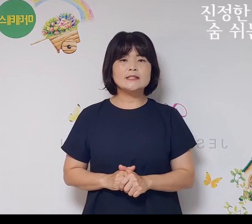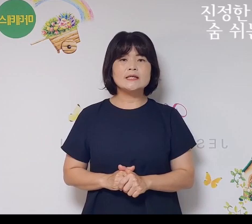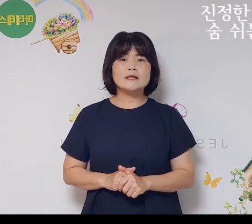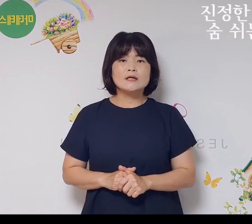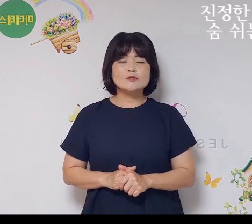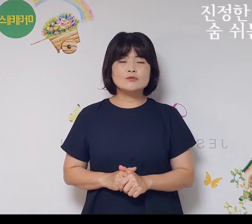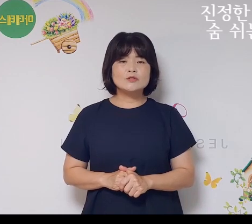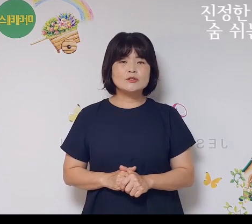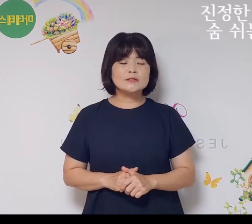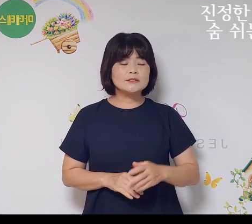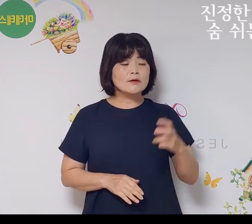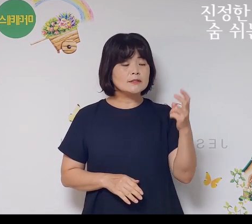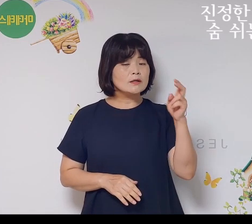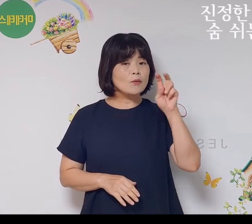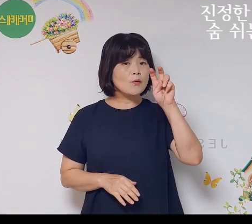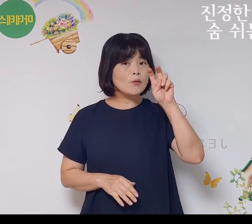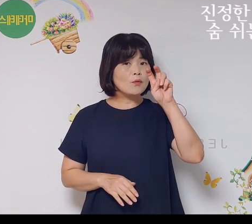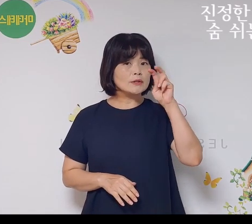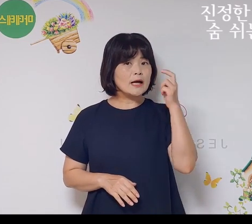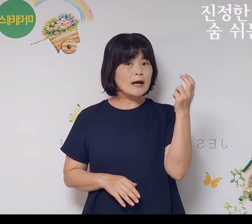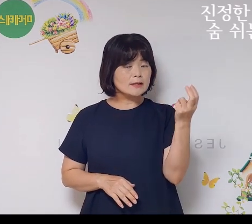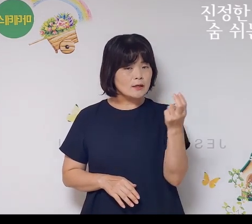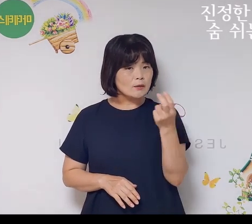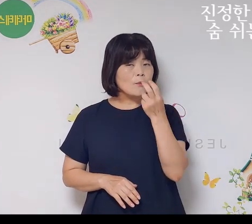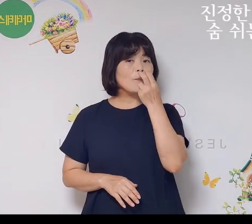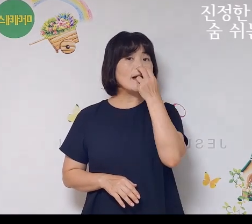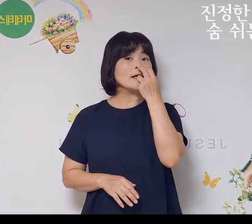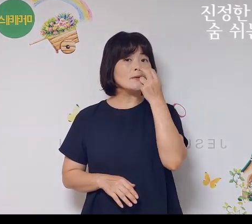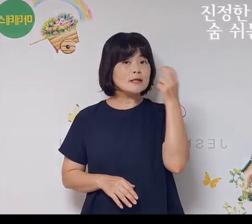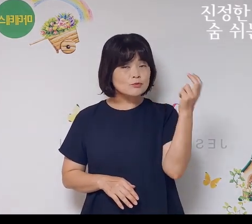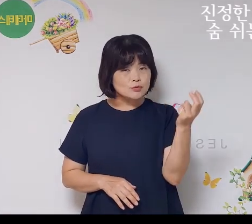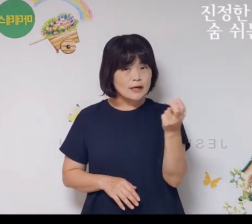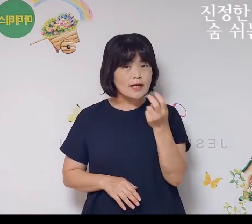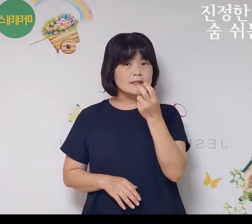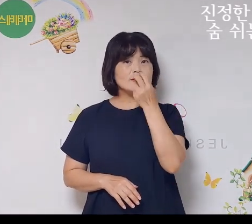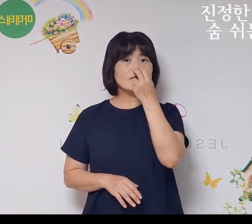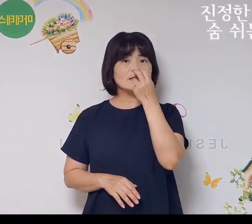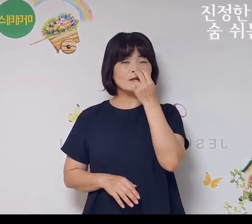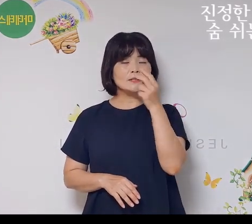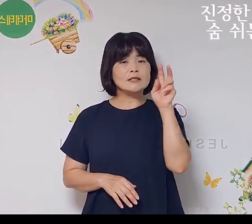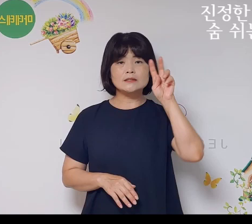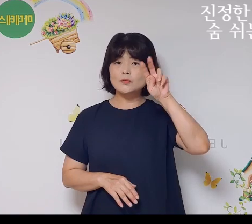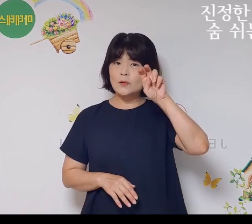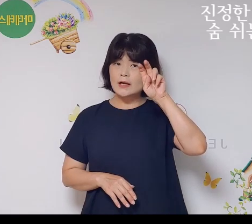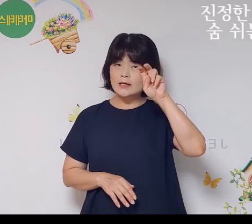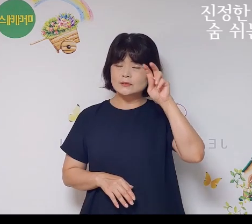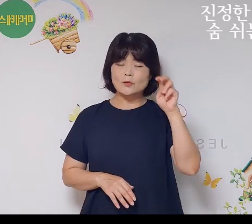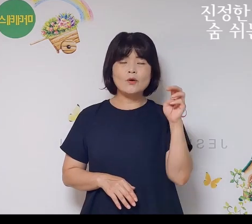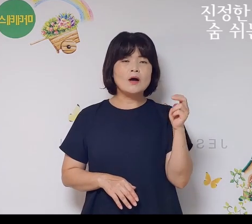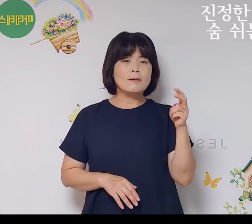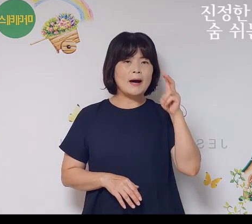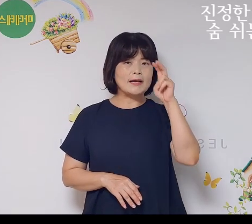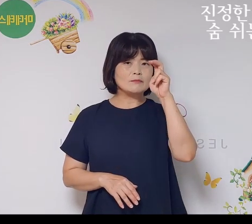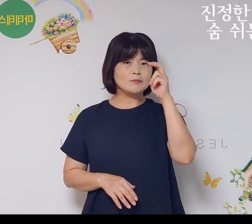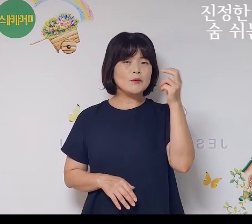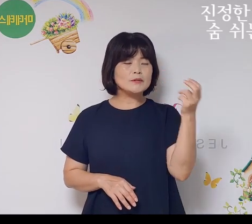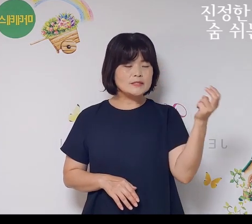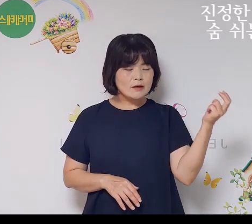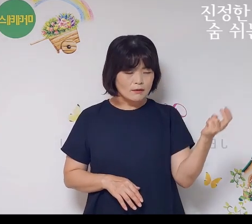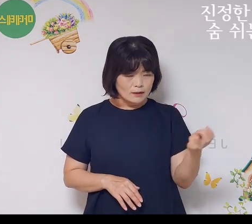숨쉬다는 숨을 쉬는 거는 코로 우리가 이렇게 콧바람이 2개가 들어간다고 생각해서 손가락으로 바람을 표현해서